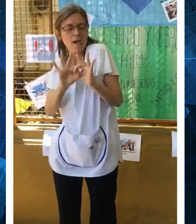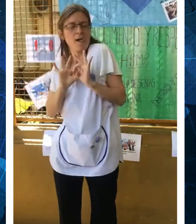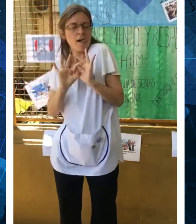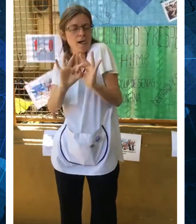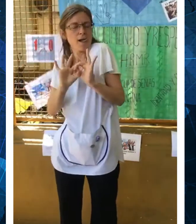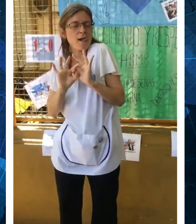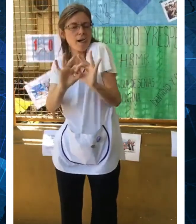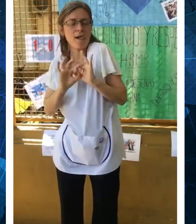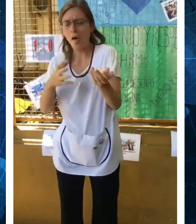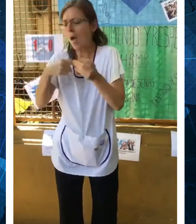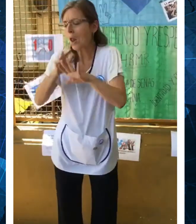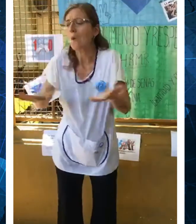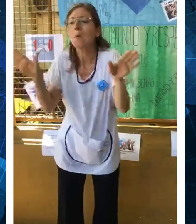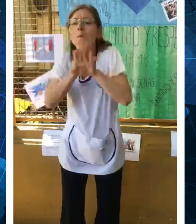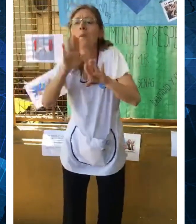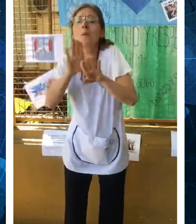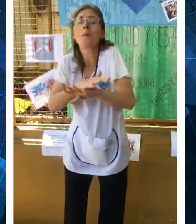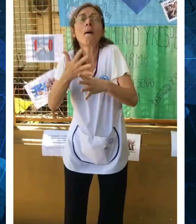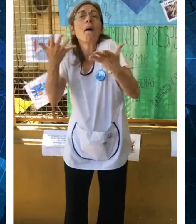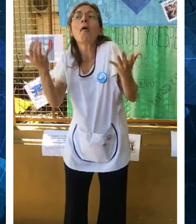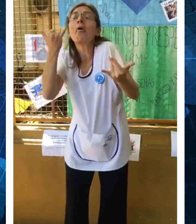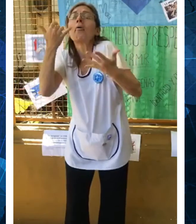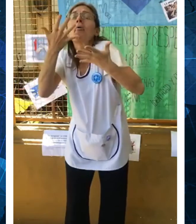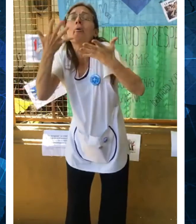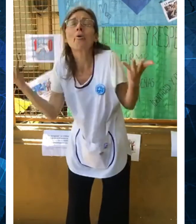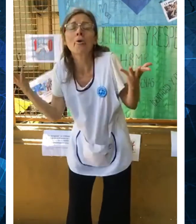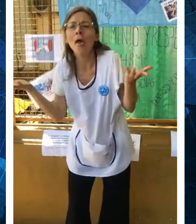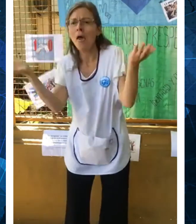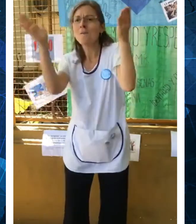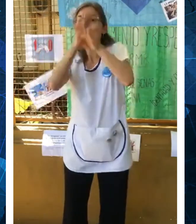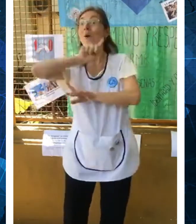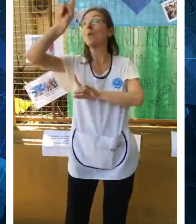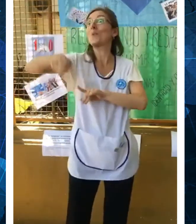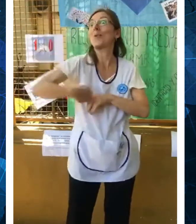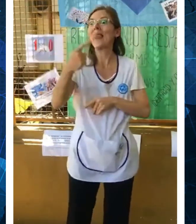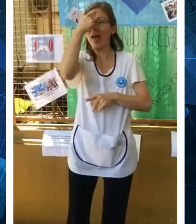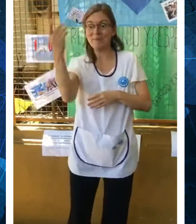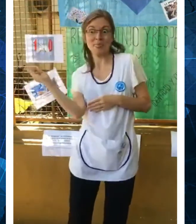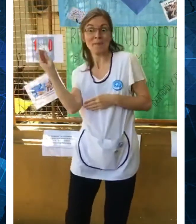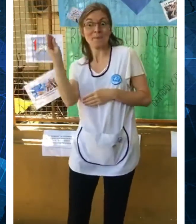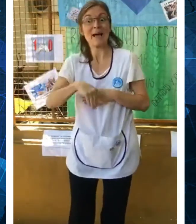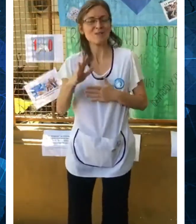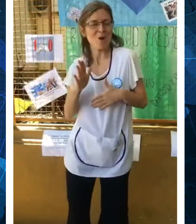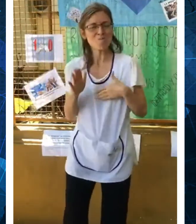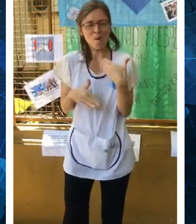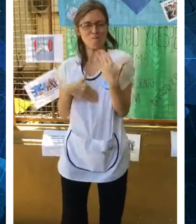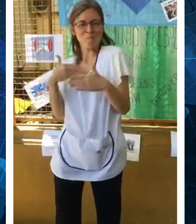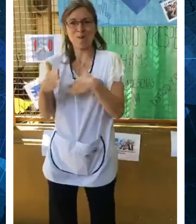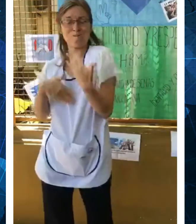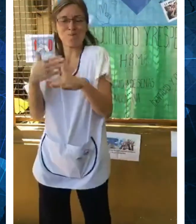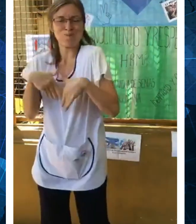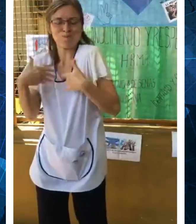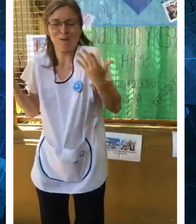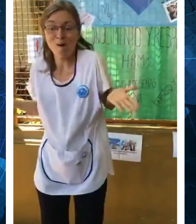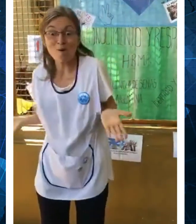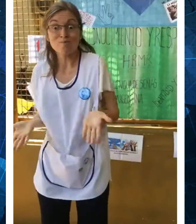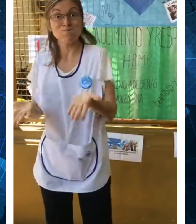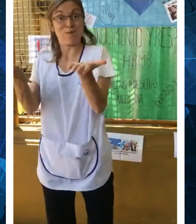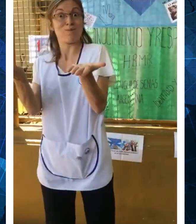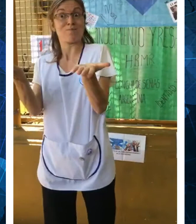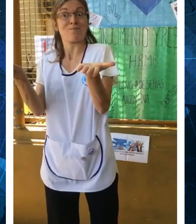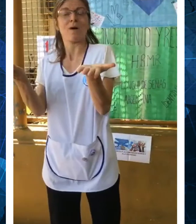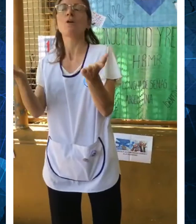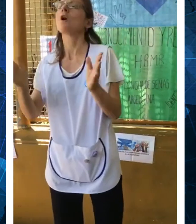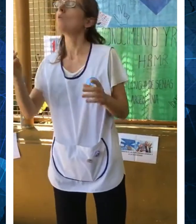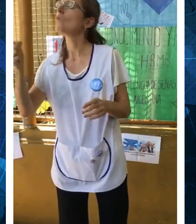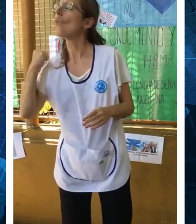el error. Nosotros somos profesionales de la educación y debemos intervenir en el aprendizaje. Todo